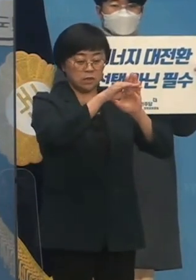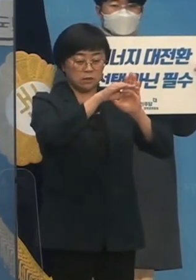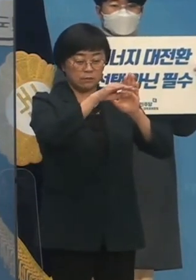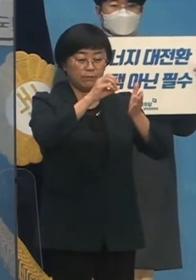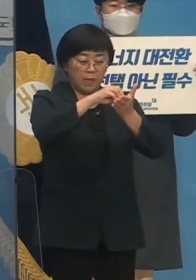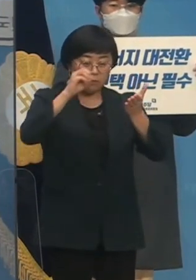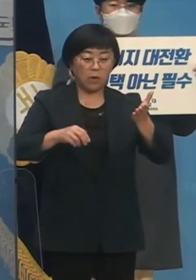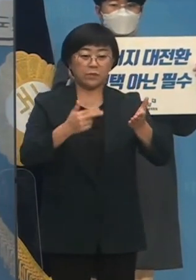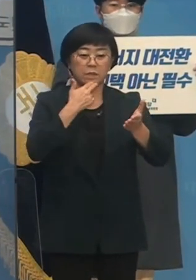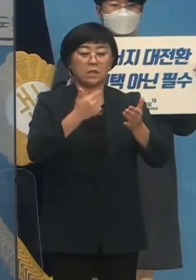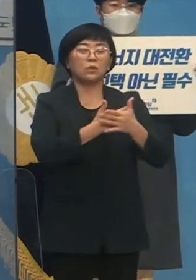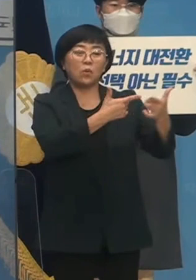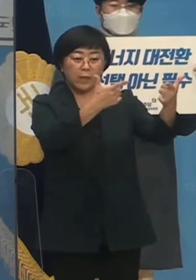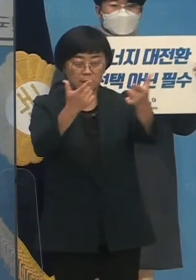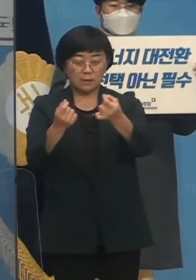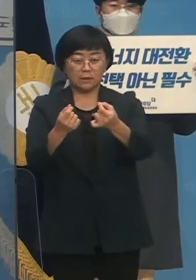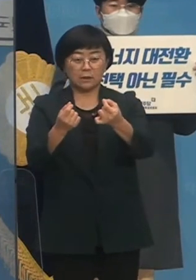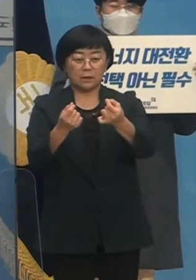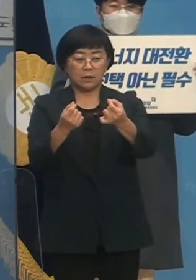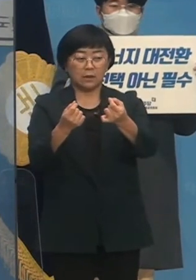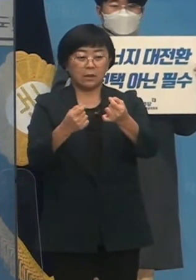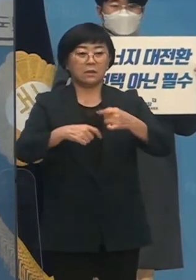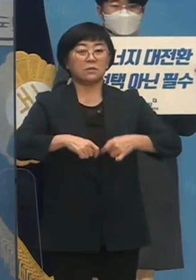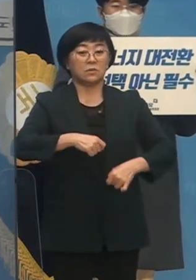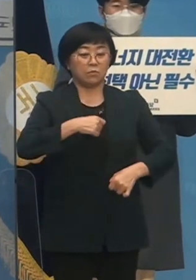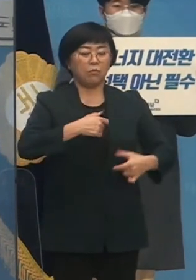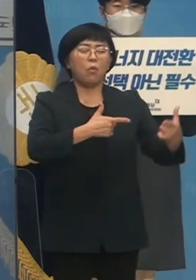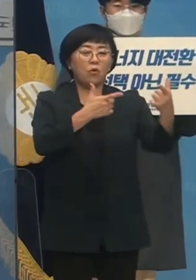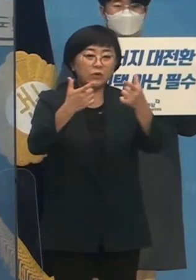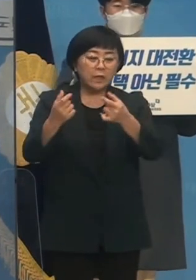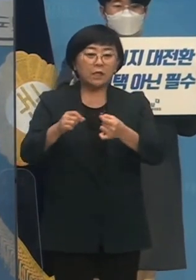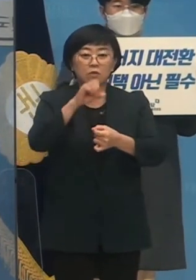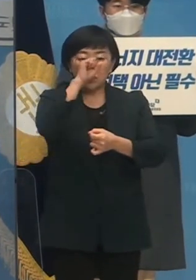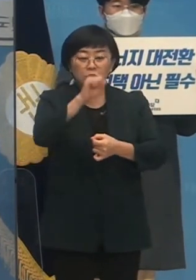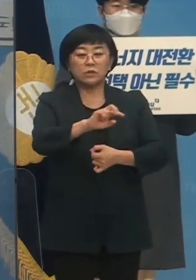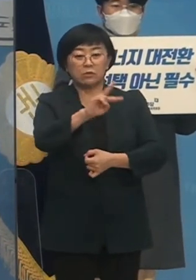않고 이들과 함께 가는 정의로운 전환이 필요합니다.